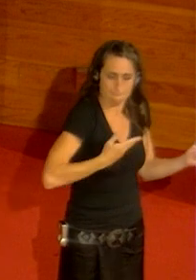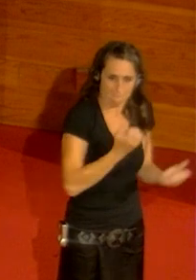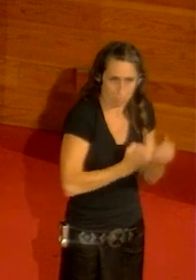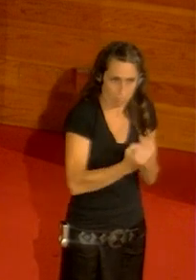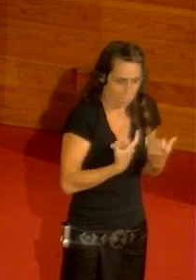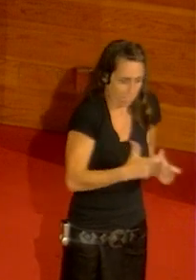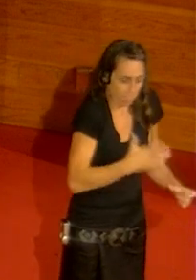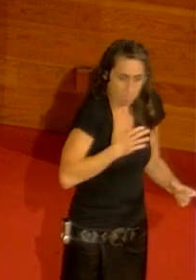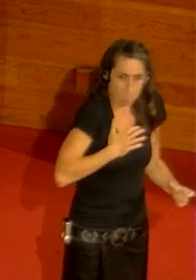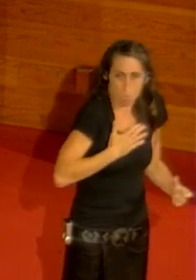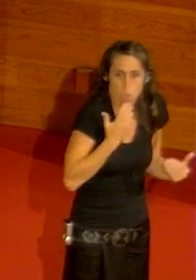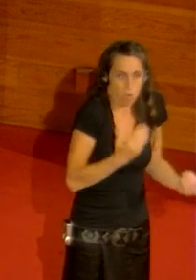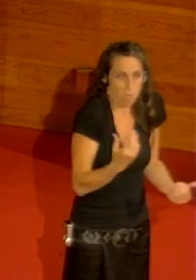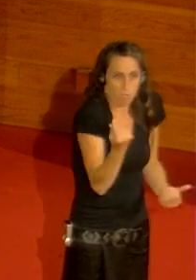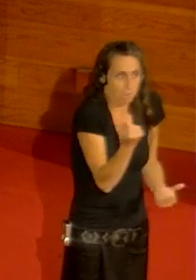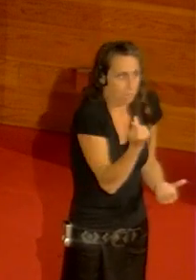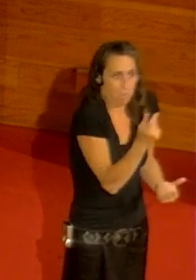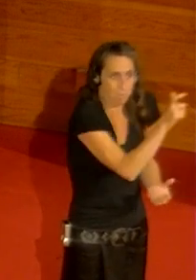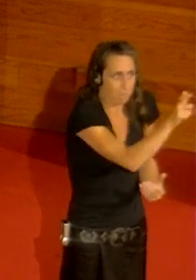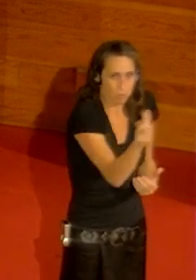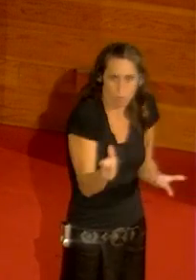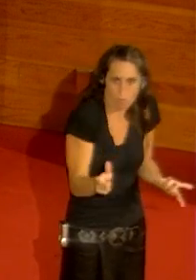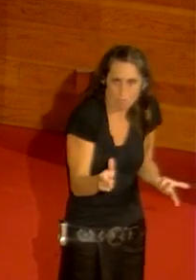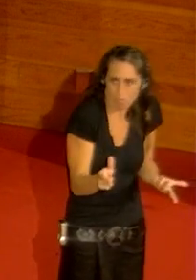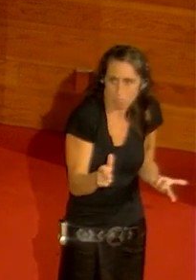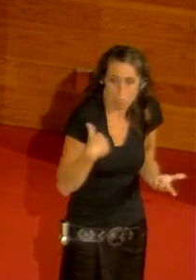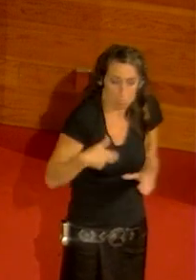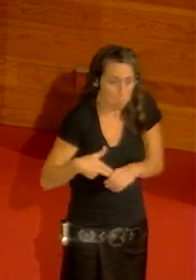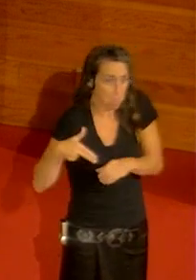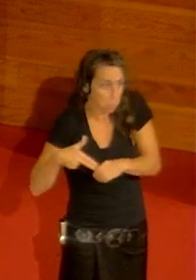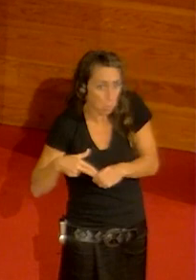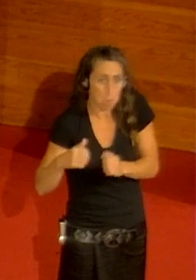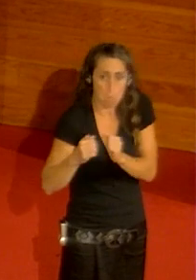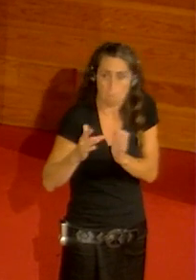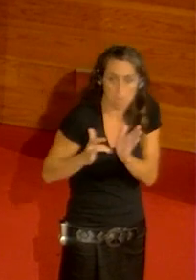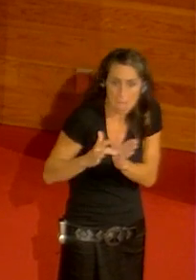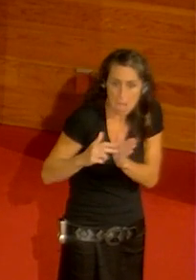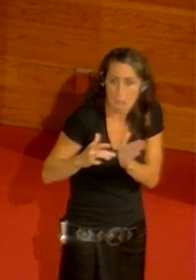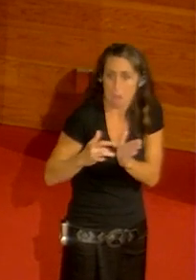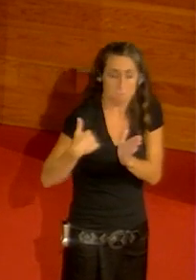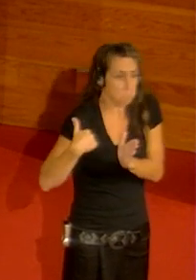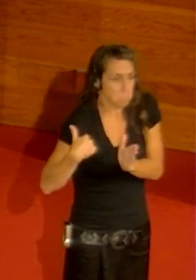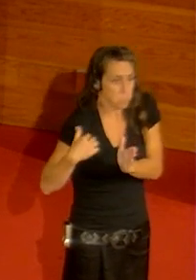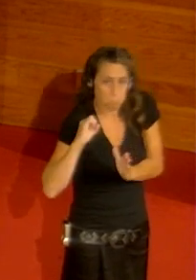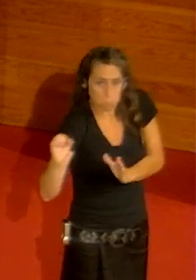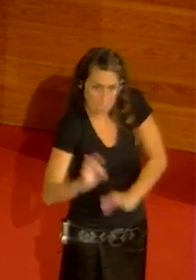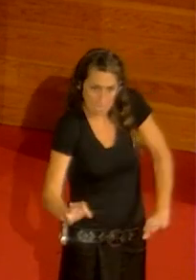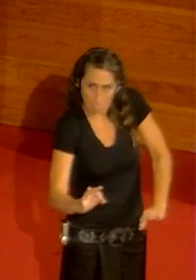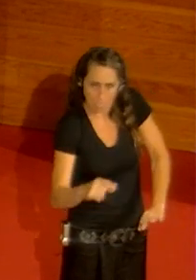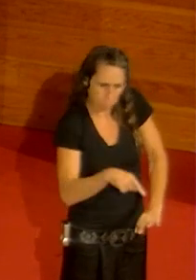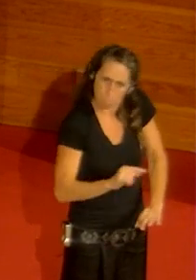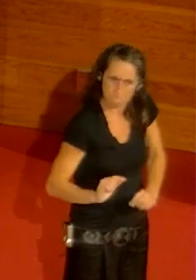cabo depende del capital humano porque no del petróleo ni de minerales ni de nada se va este sector se va a pique fueron los primeros